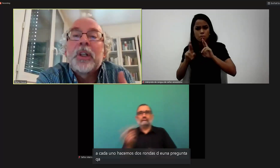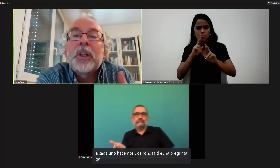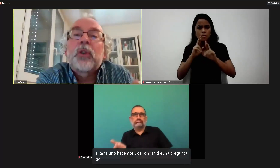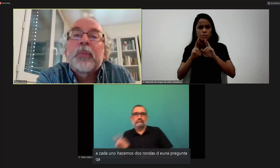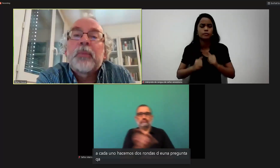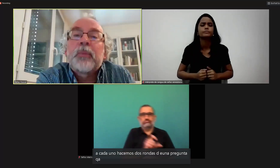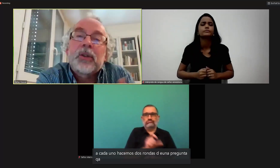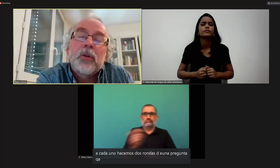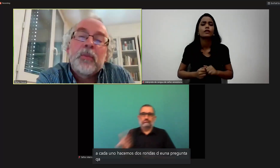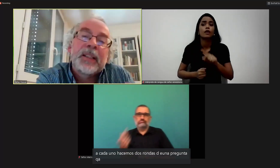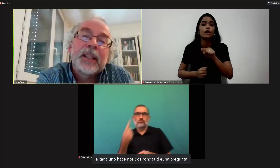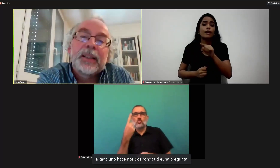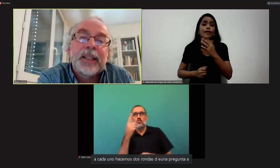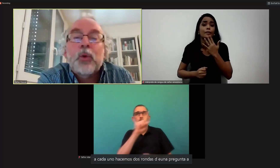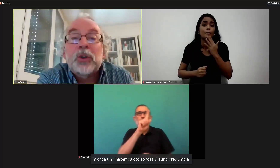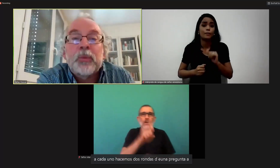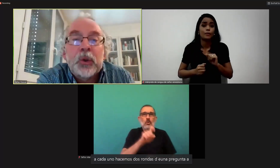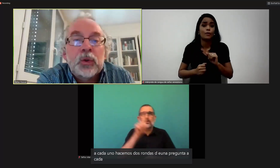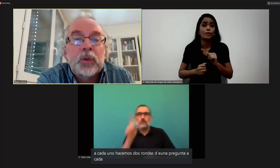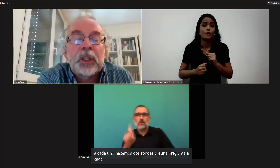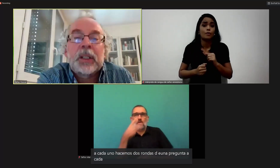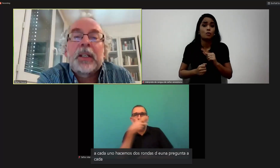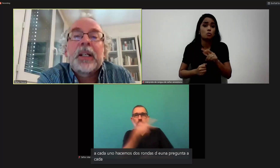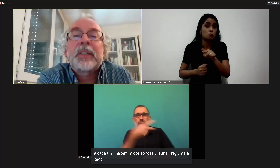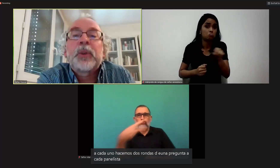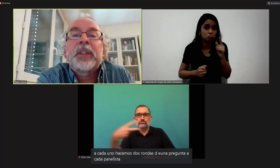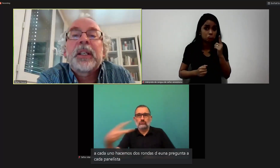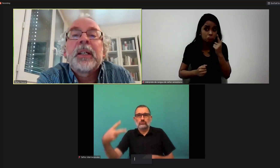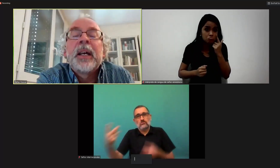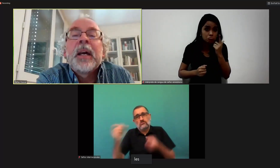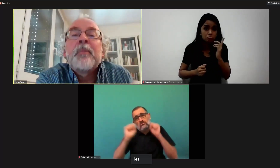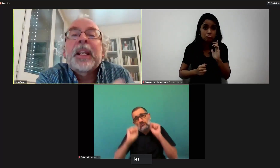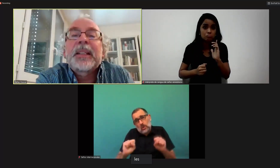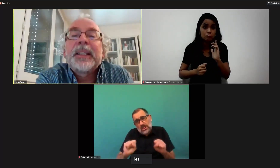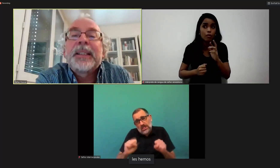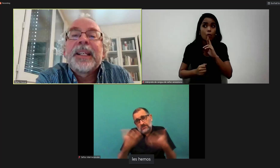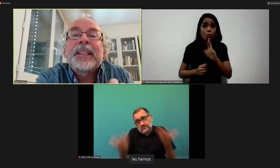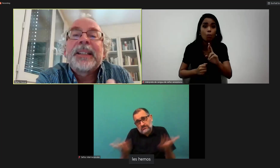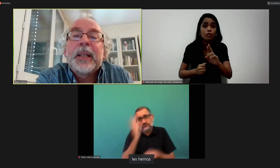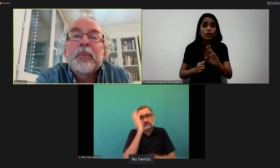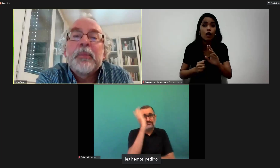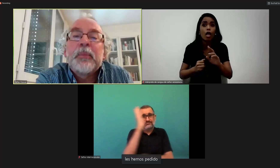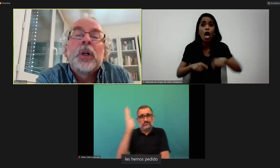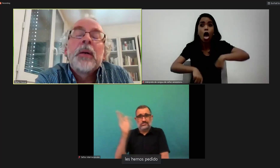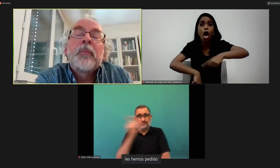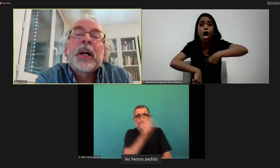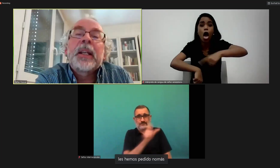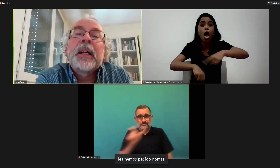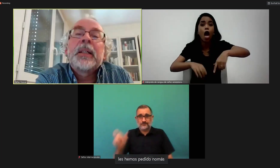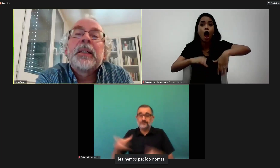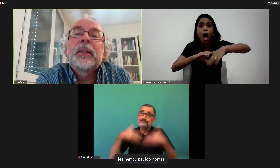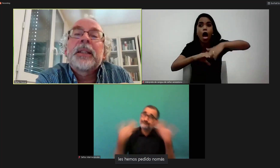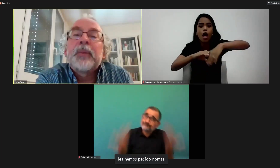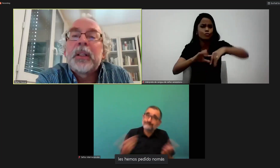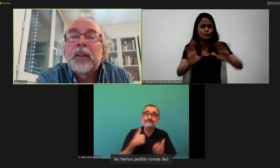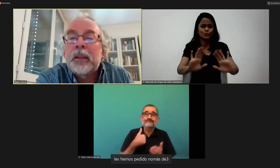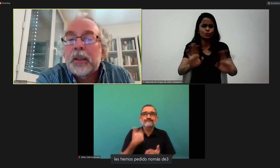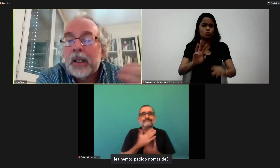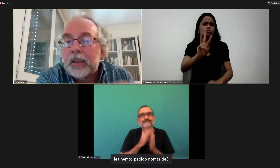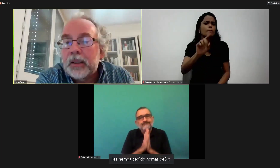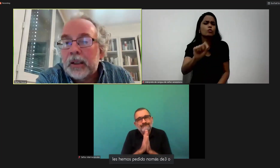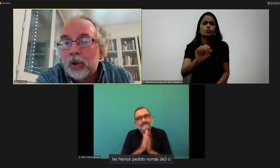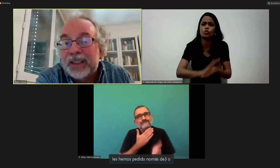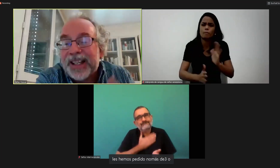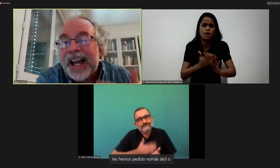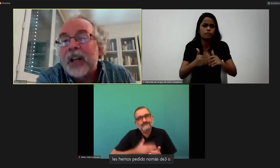ser escuetos en sus respuestas, no más de 3-4 minutos en cada respuesta, para así tener tiempo para